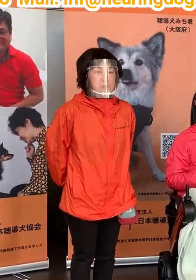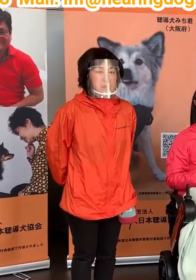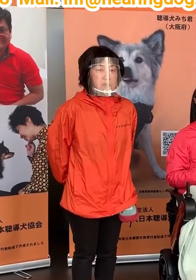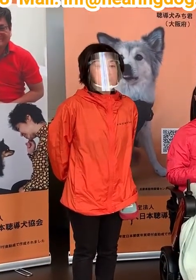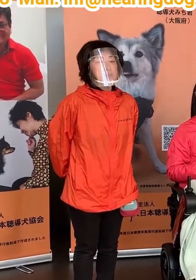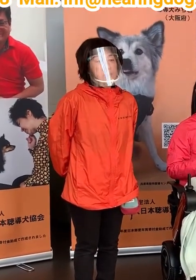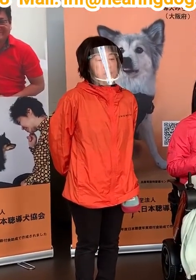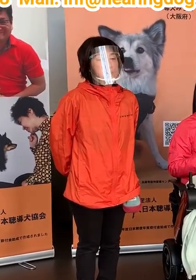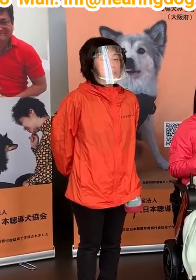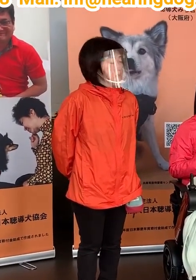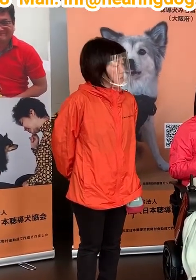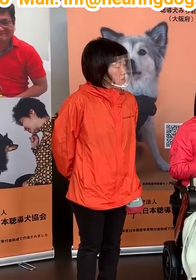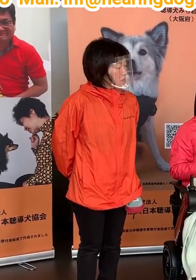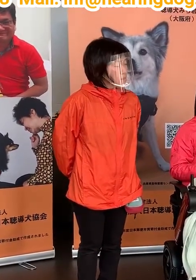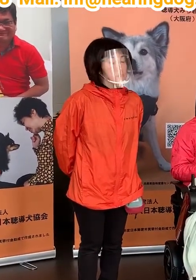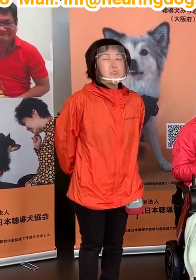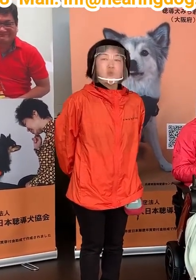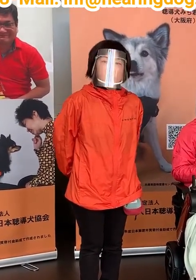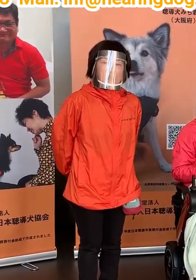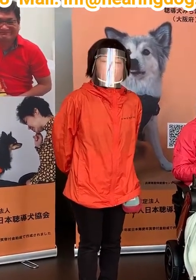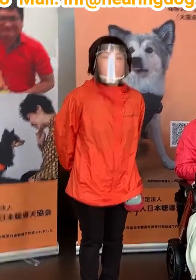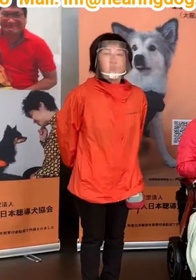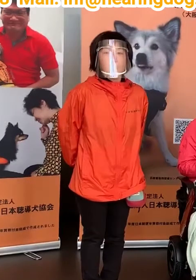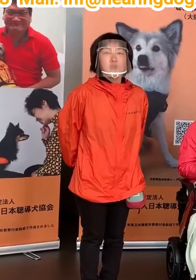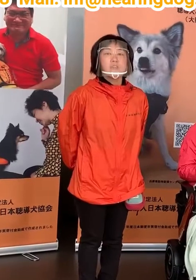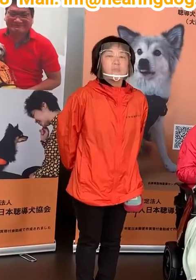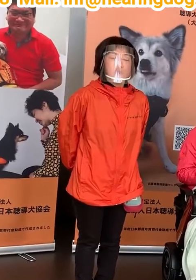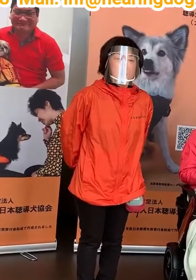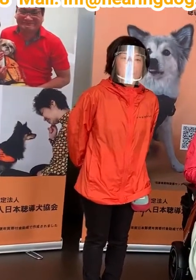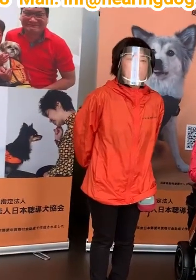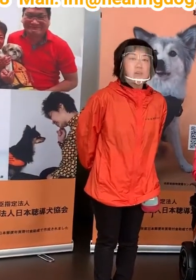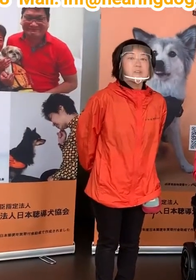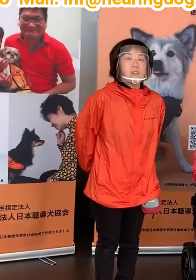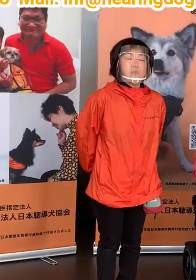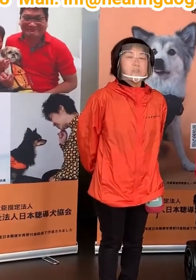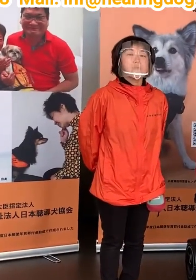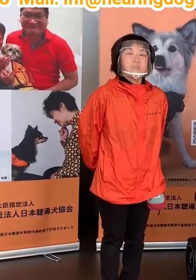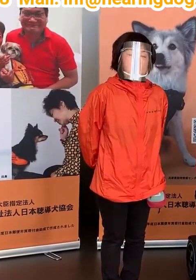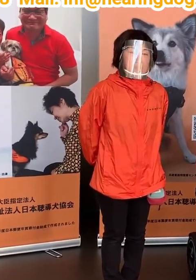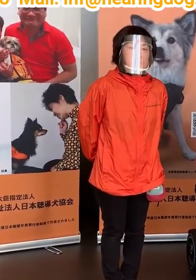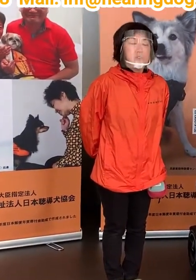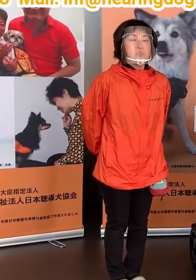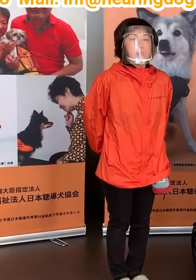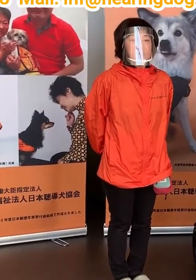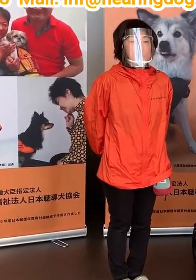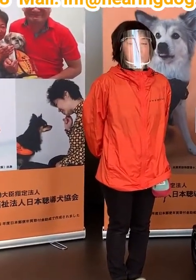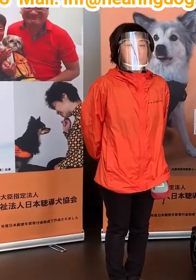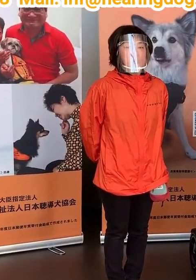ため介助犬にどのようなお仕事を希望されるかとお聞きしますと、床に落としたもの